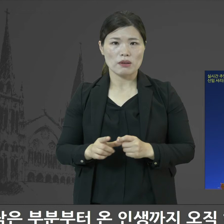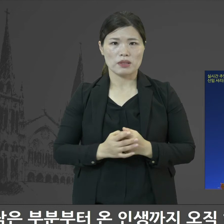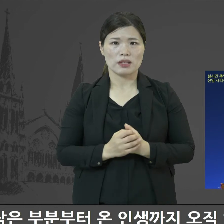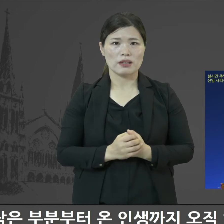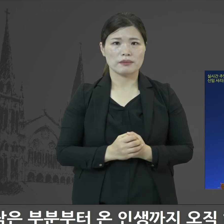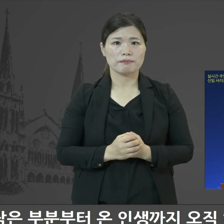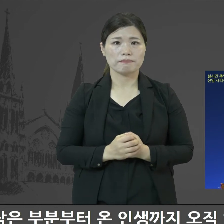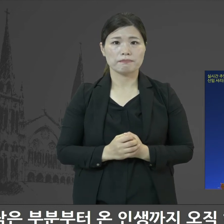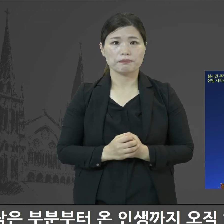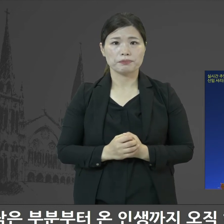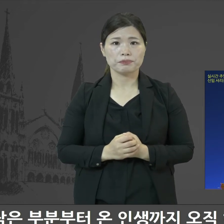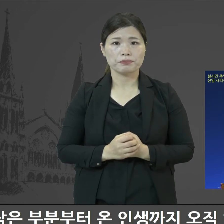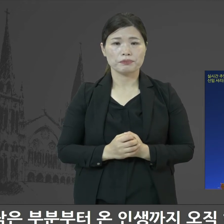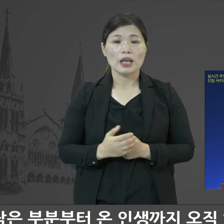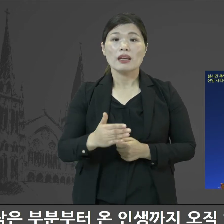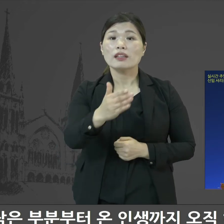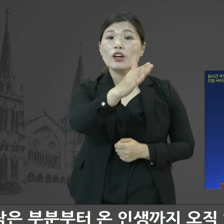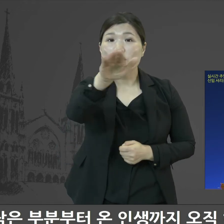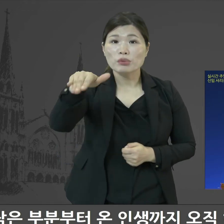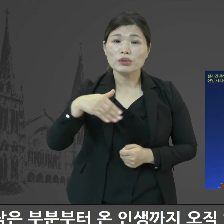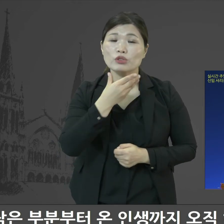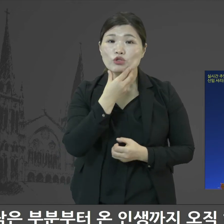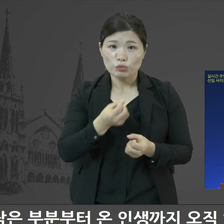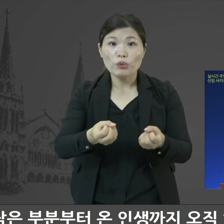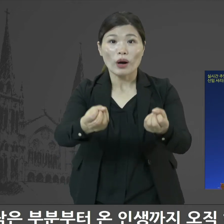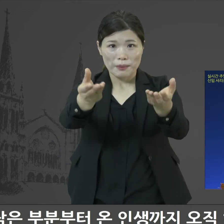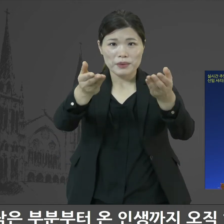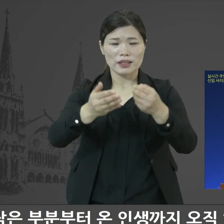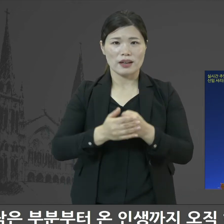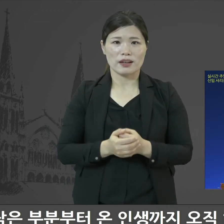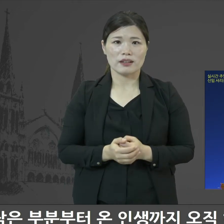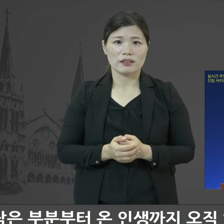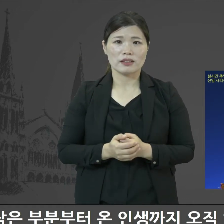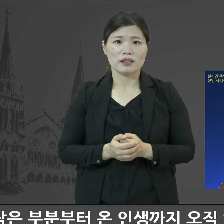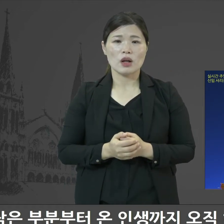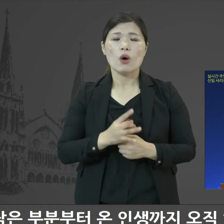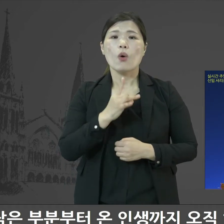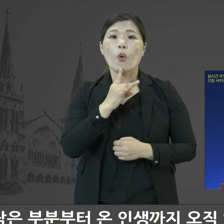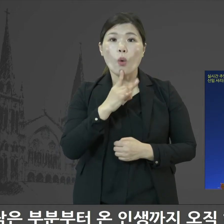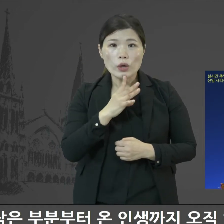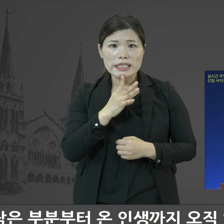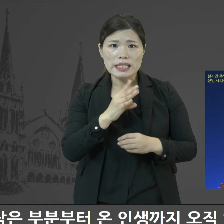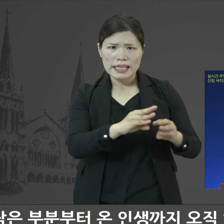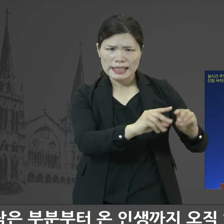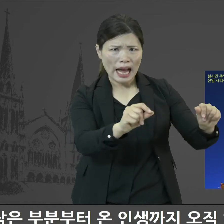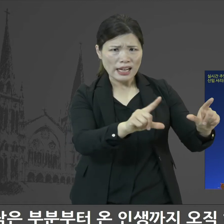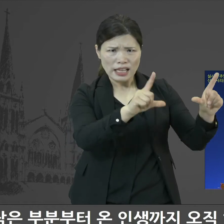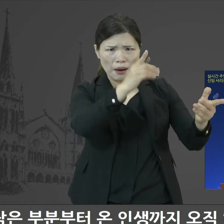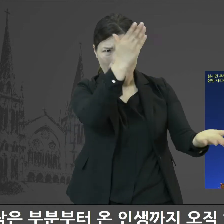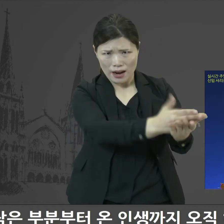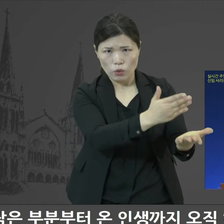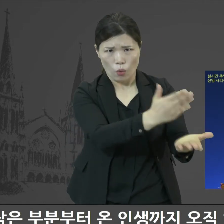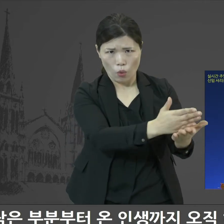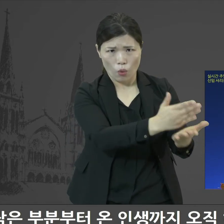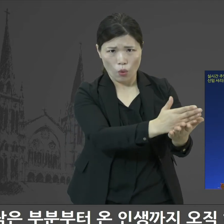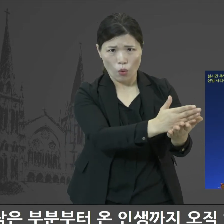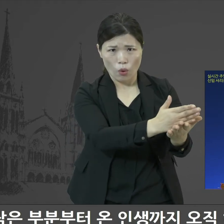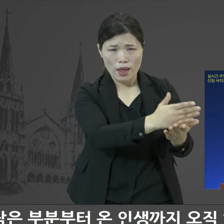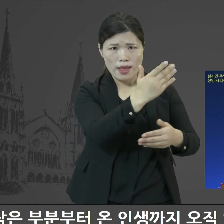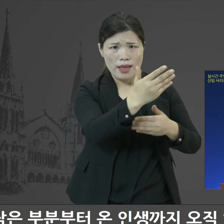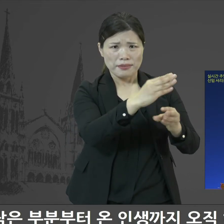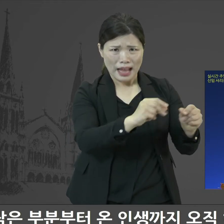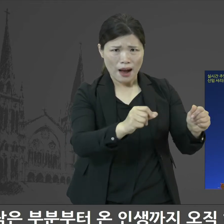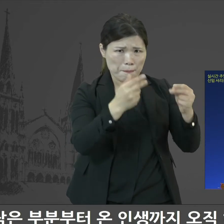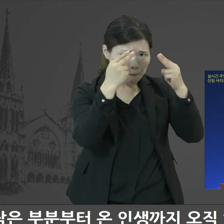믿습니다. 축복합니다. 우리 모든 충현의 모든 성도들, 오직 땅을 보는 삶이 아니라 하나님만